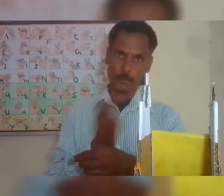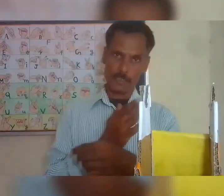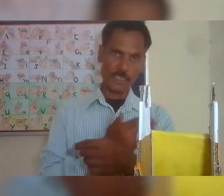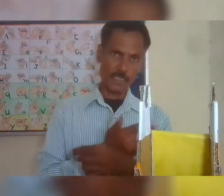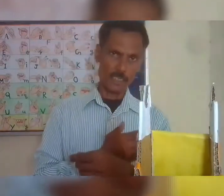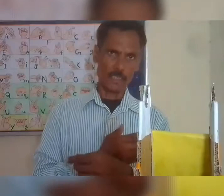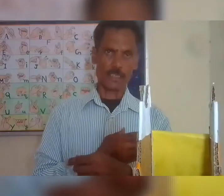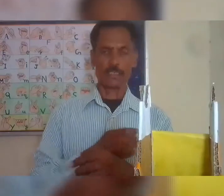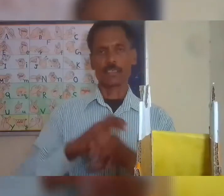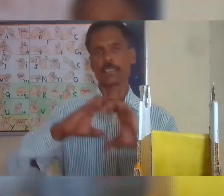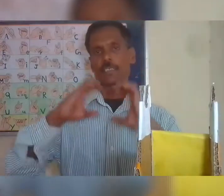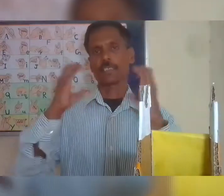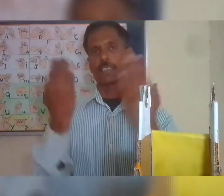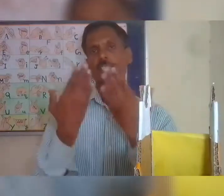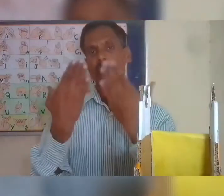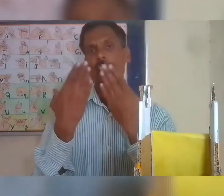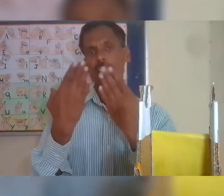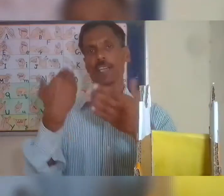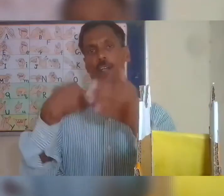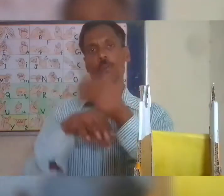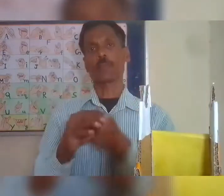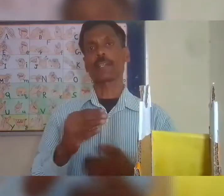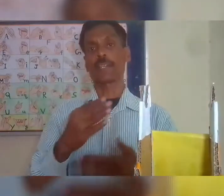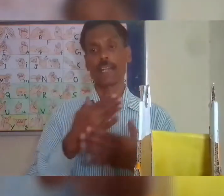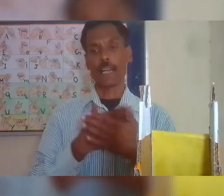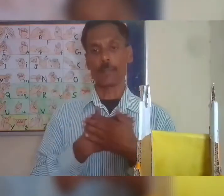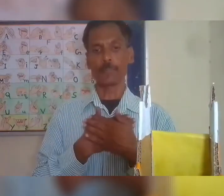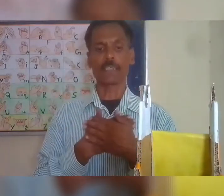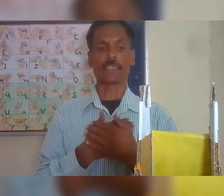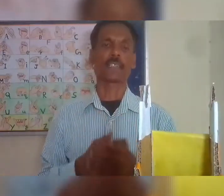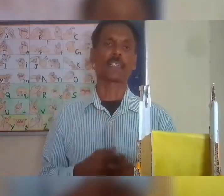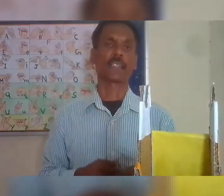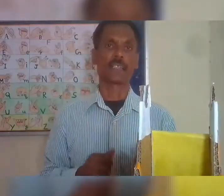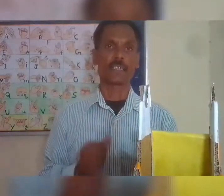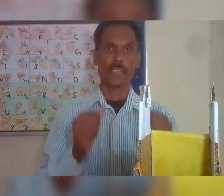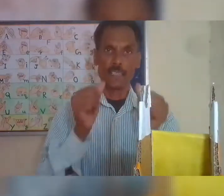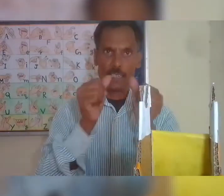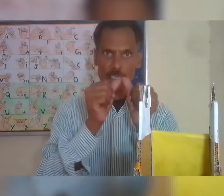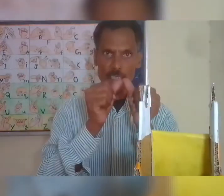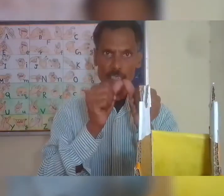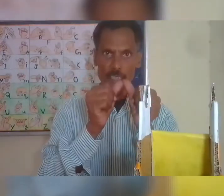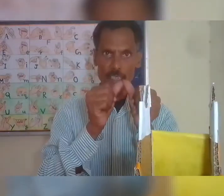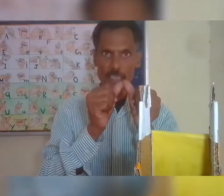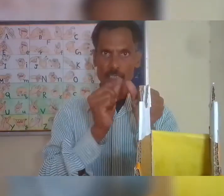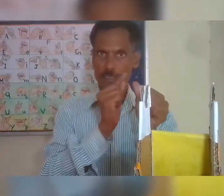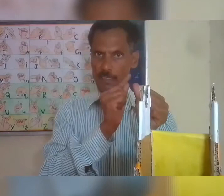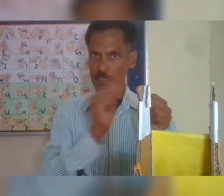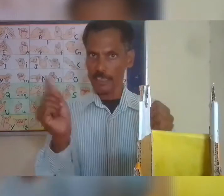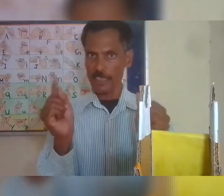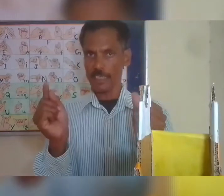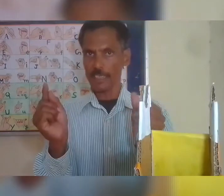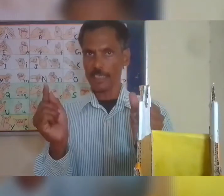पिछली कच्छाओं में हमने ए से